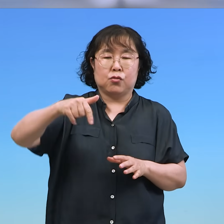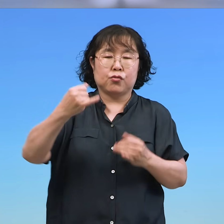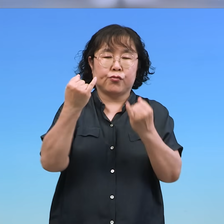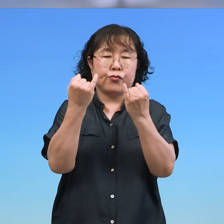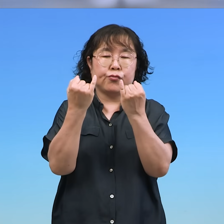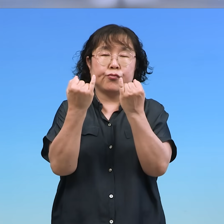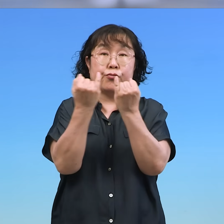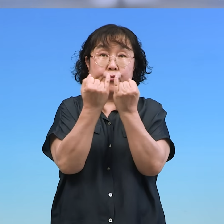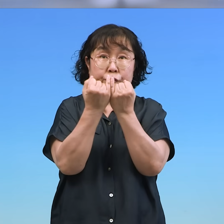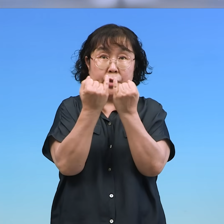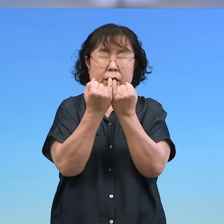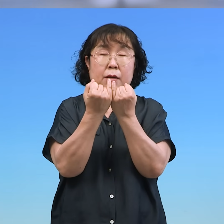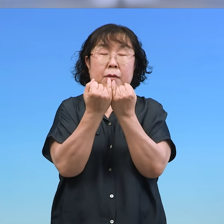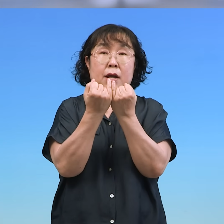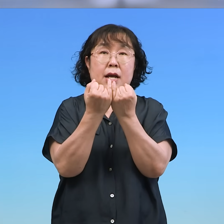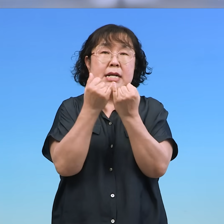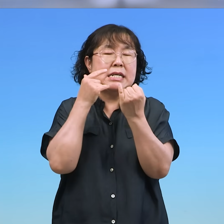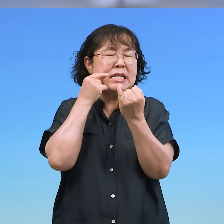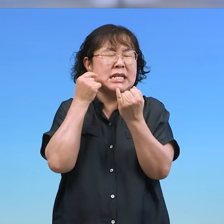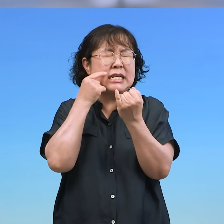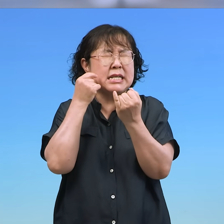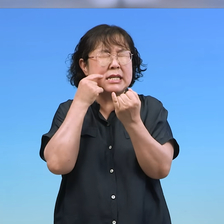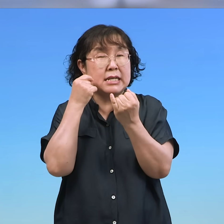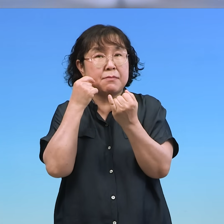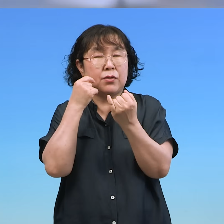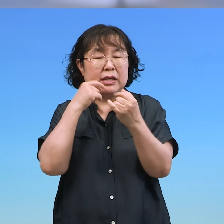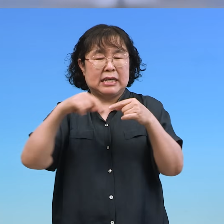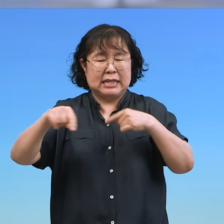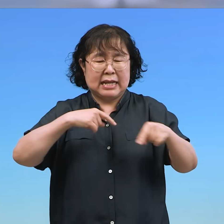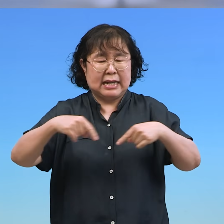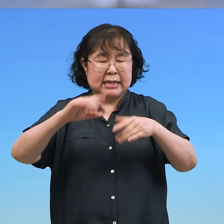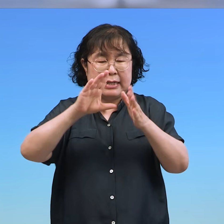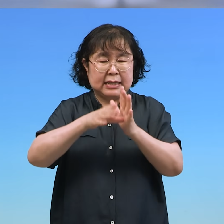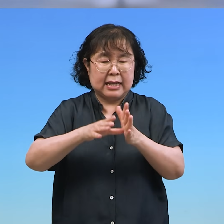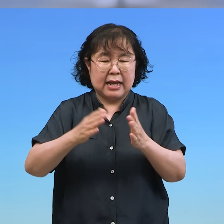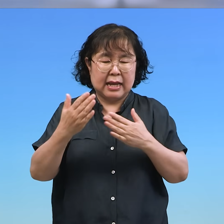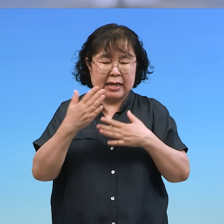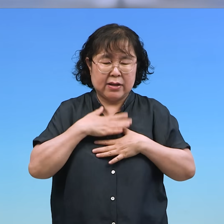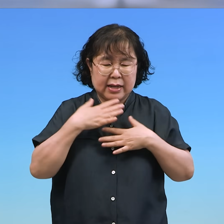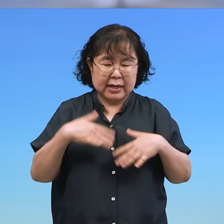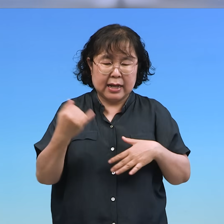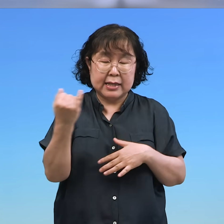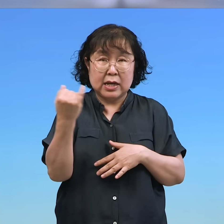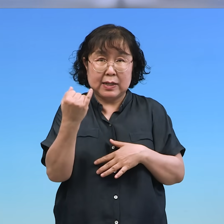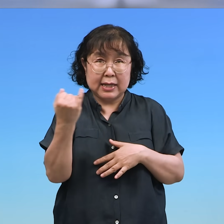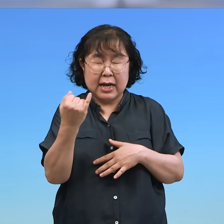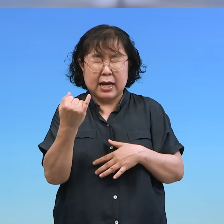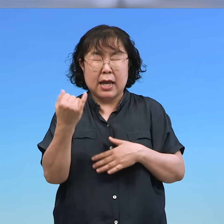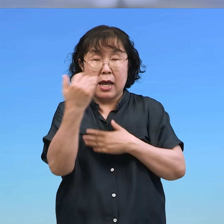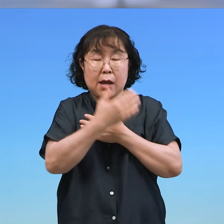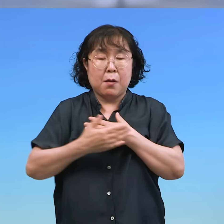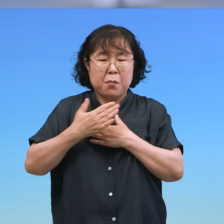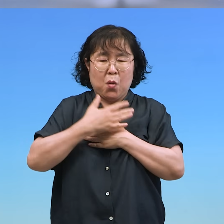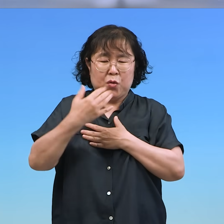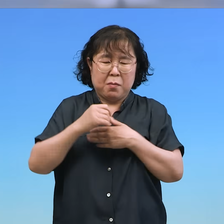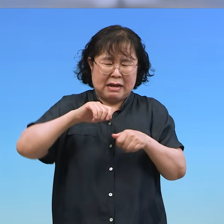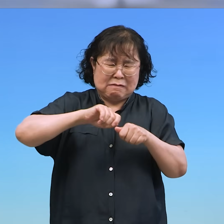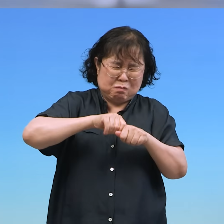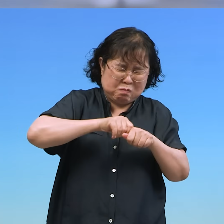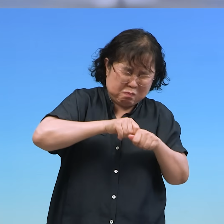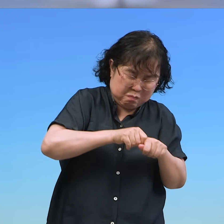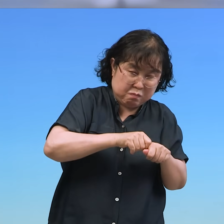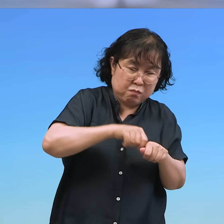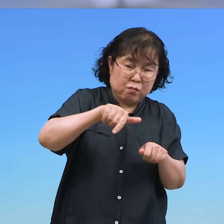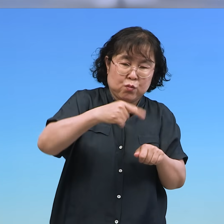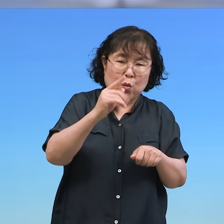여사님, 일본 강점기에 그 연약한 여성의 몸으로 죽음을 방불케 하는